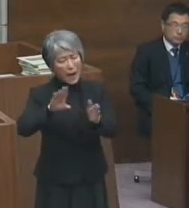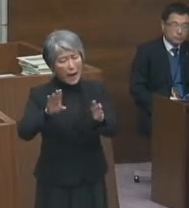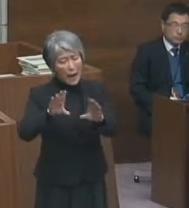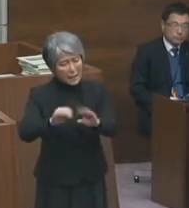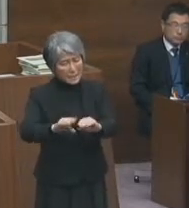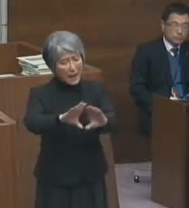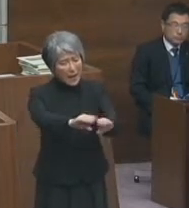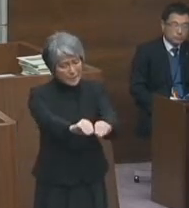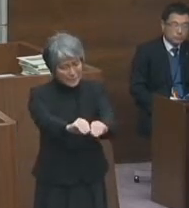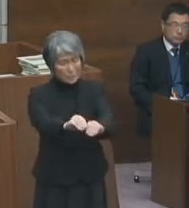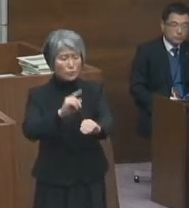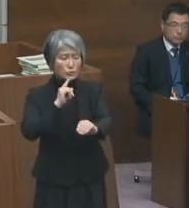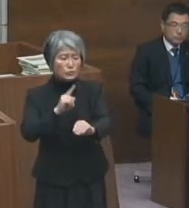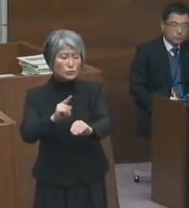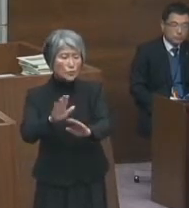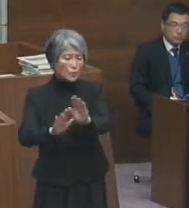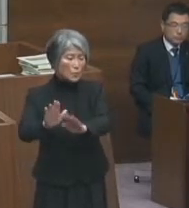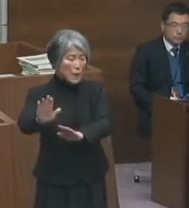り